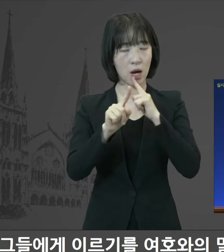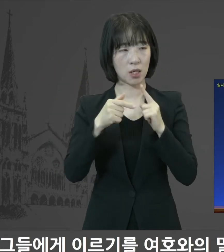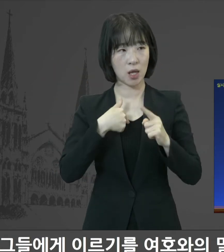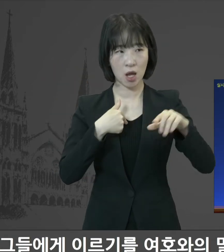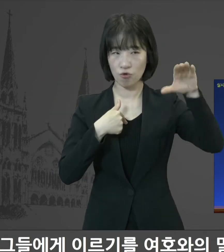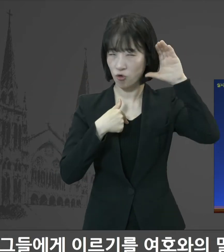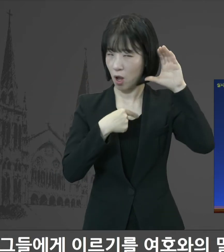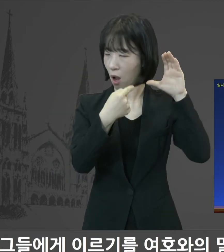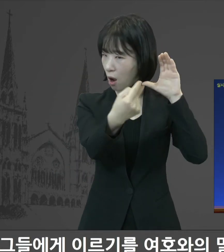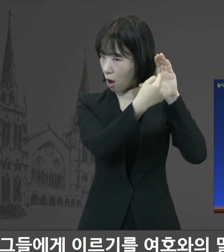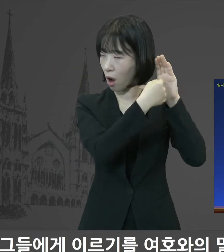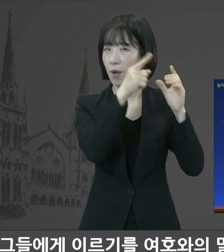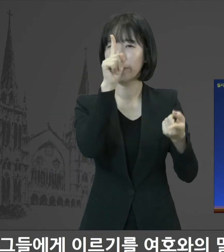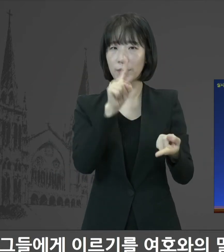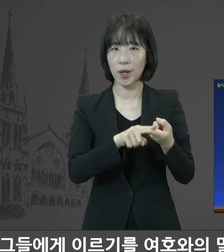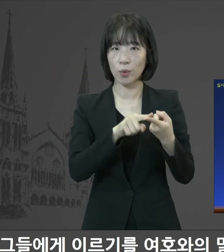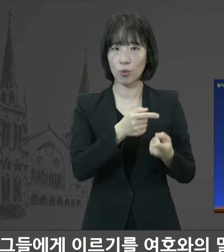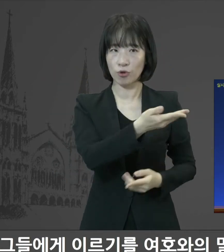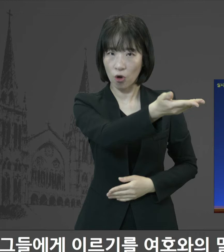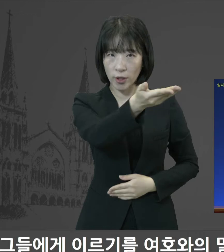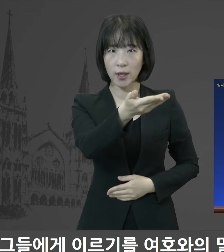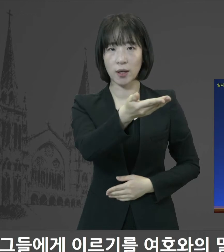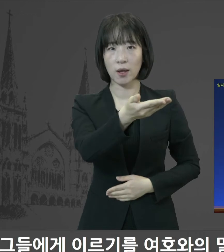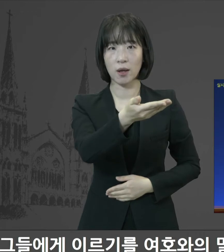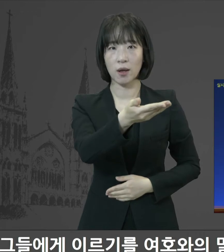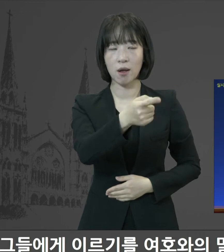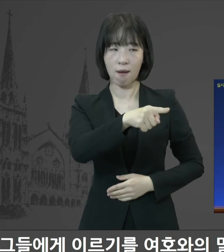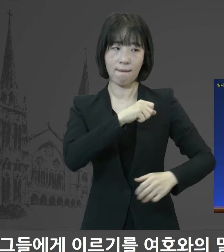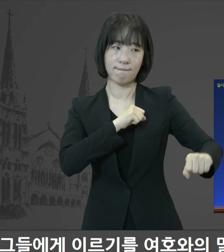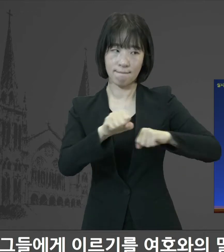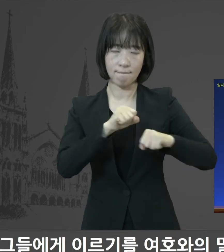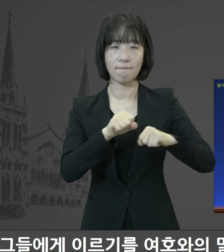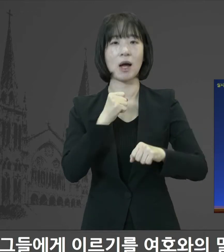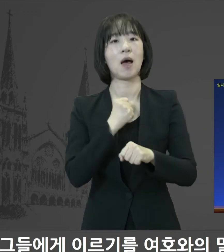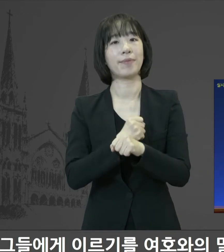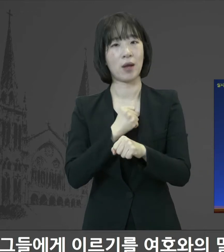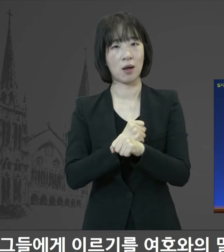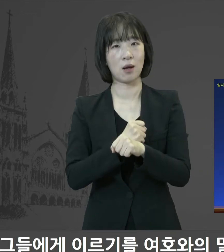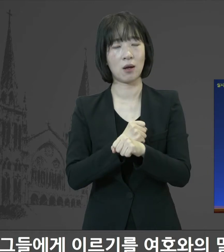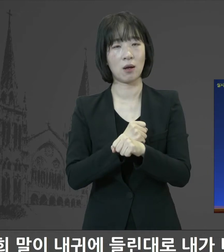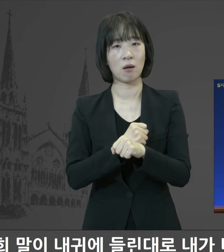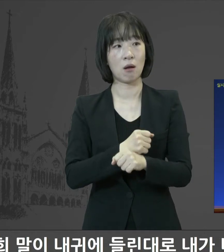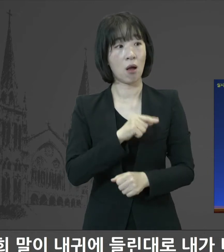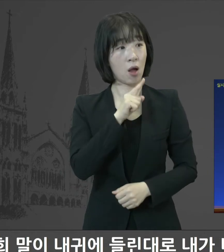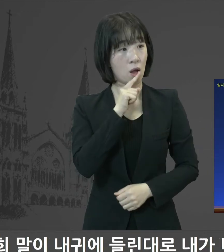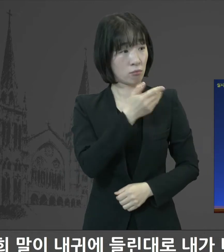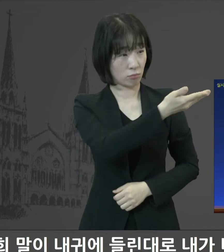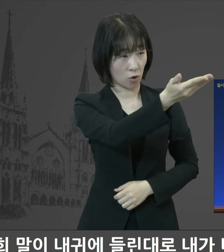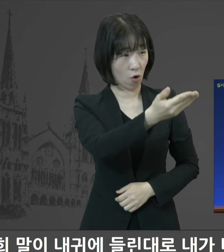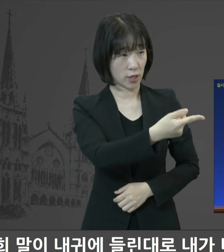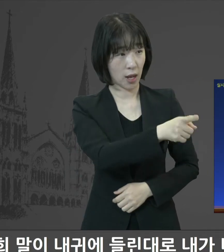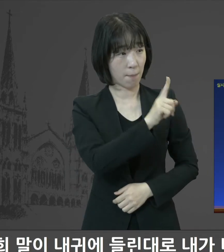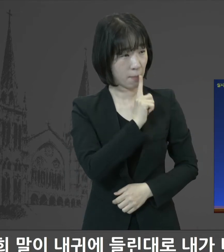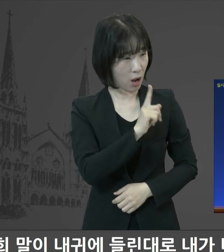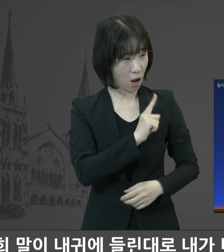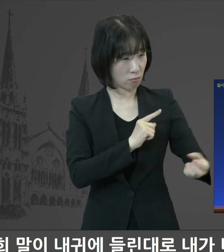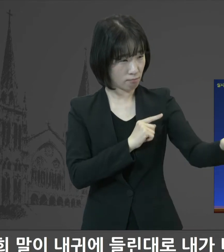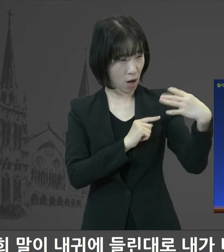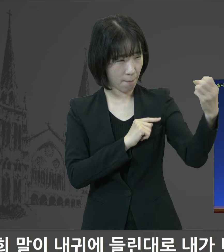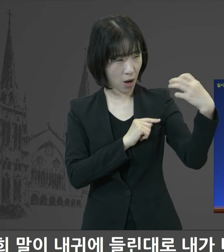들린 대로 내가 너희에게 행하리라. 너희가 하는 말이 내 귀에 들린